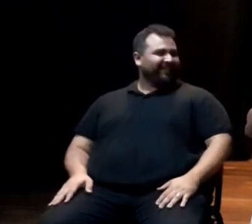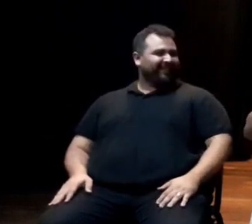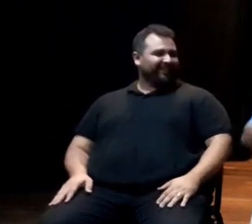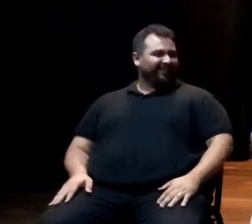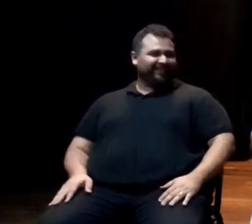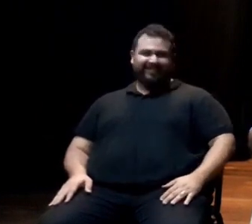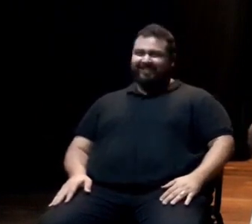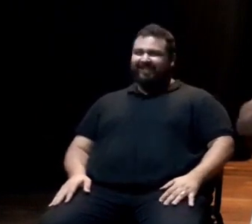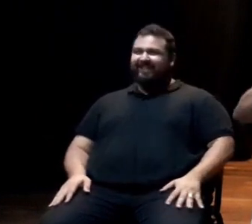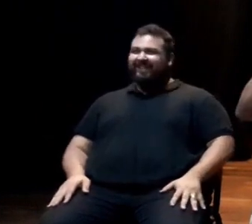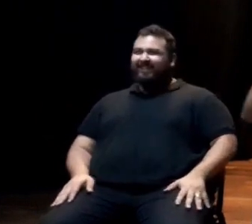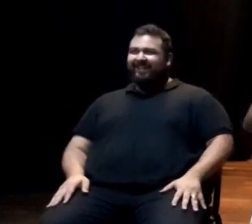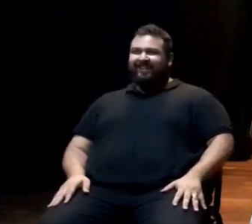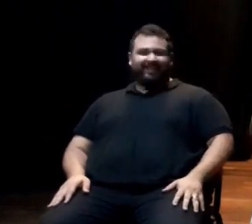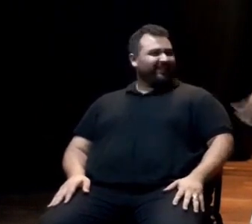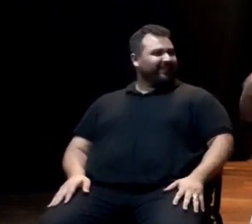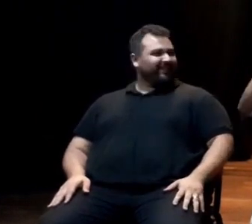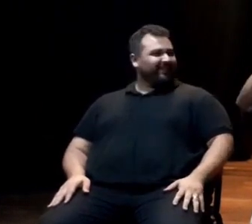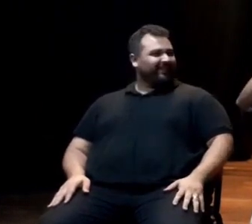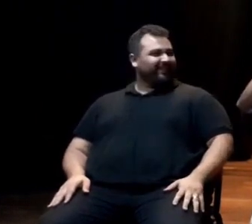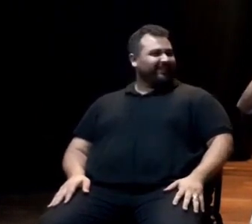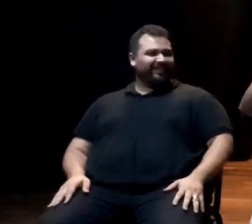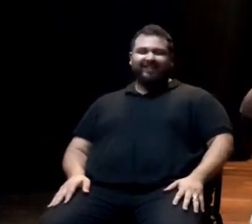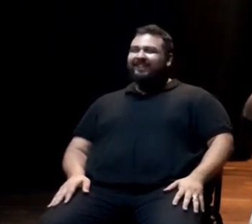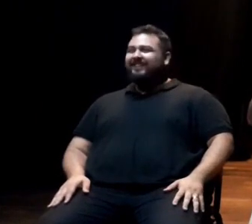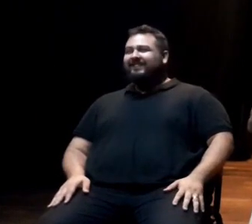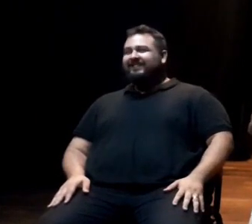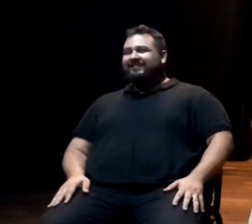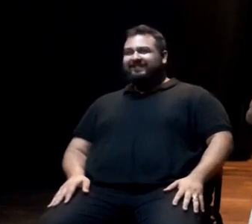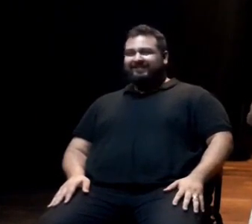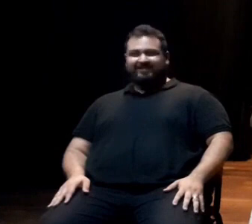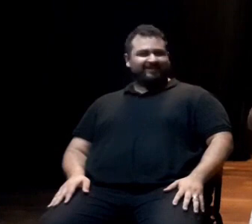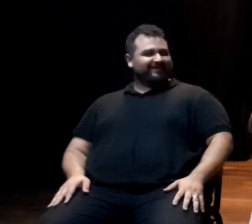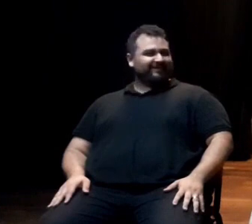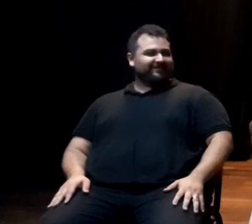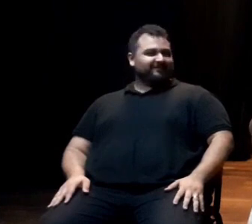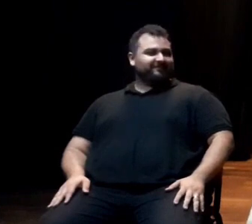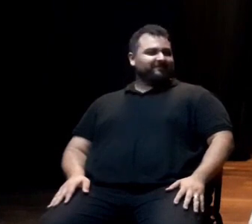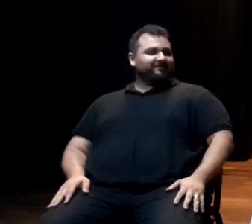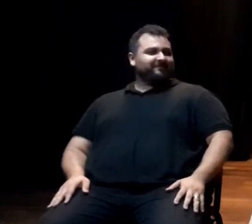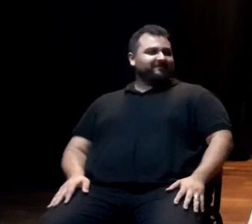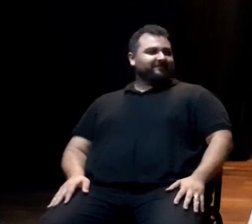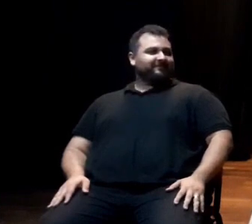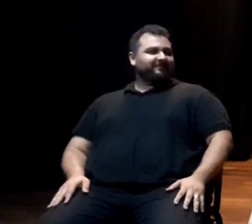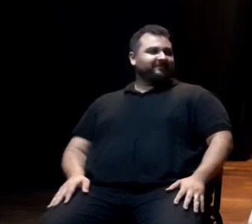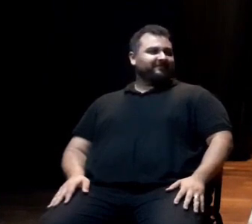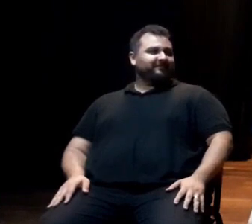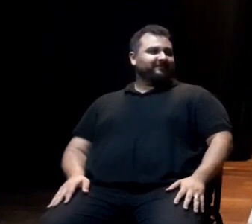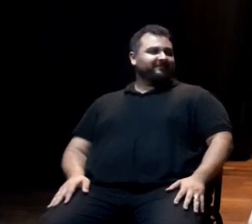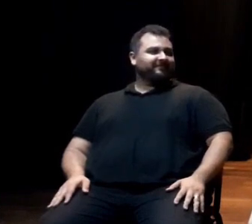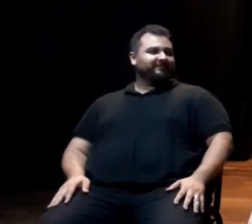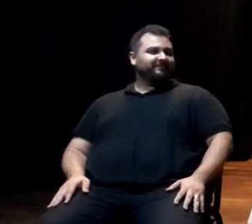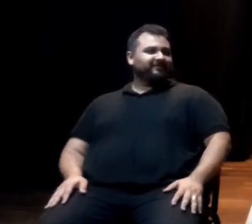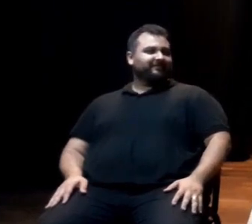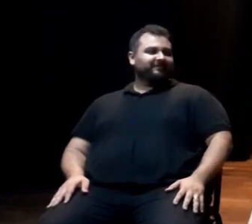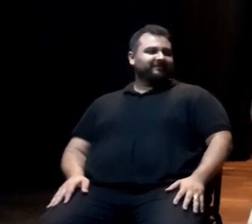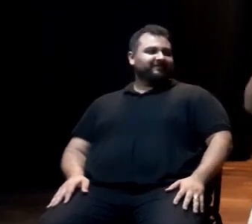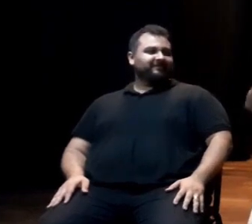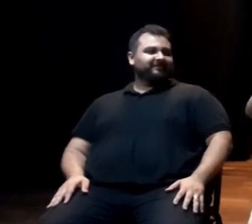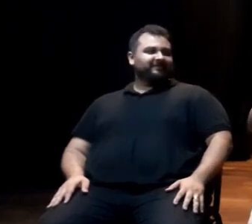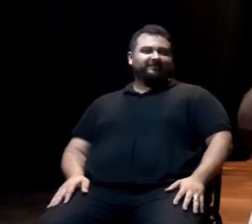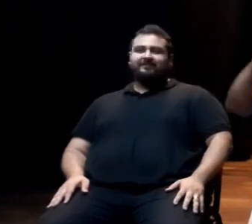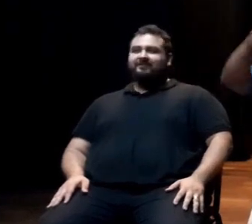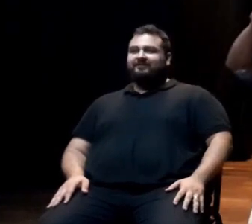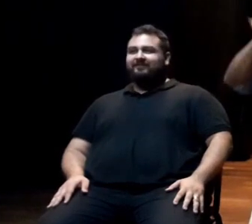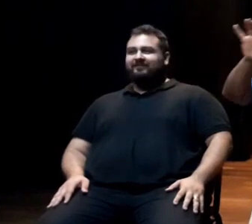piada e eu moro em São Paulo, essa piada vai ser a partir de provocações